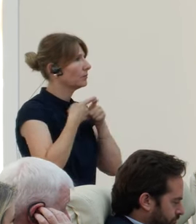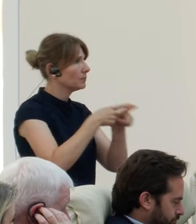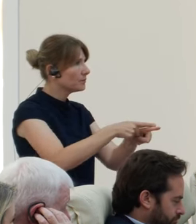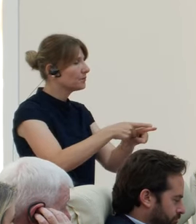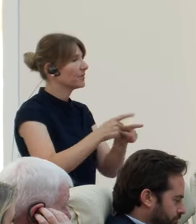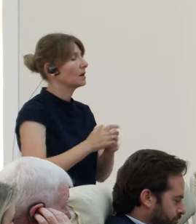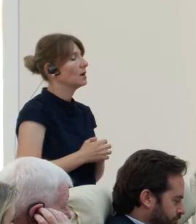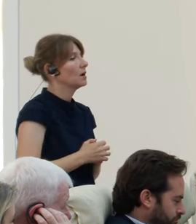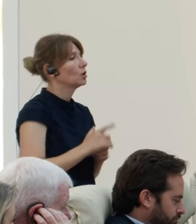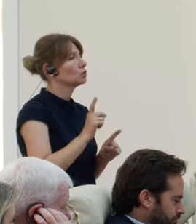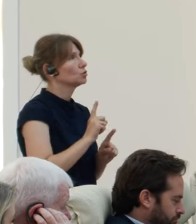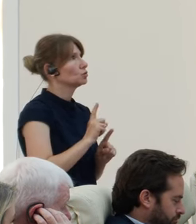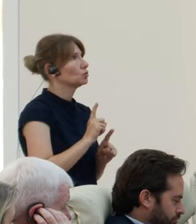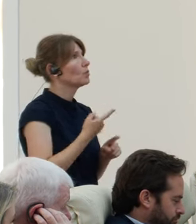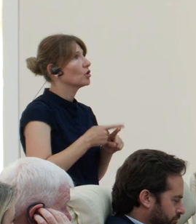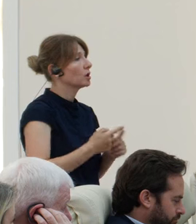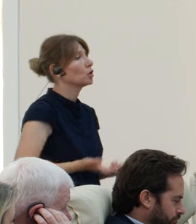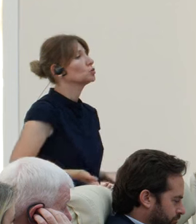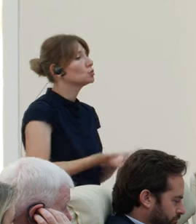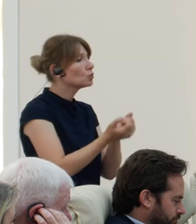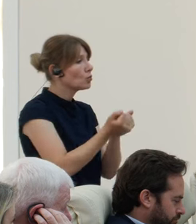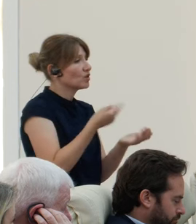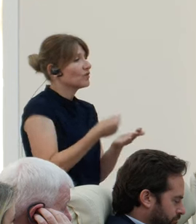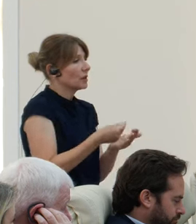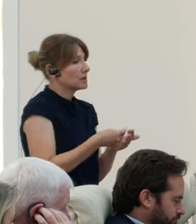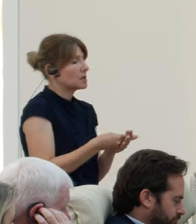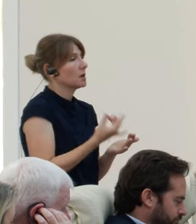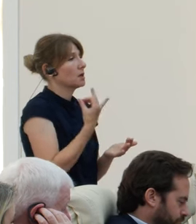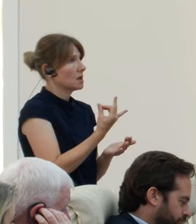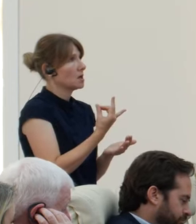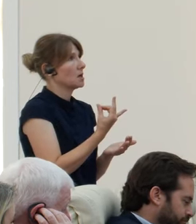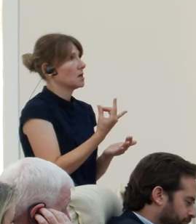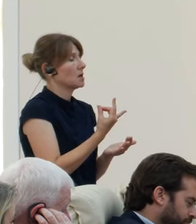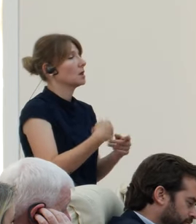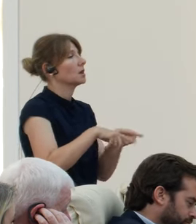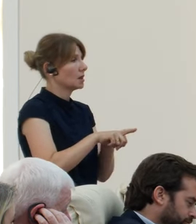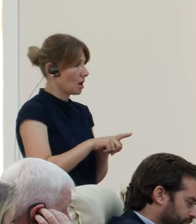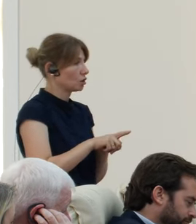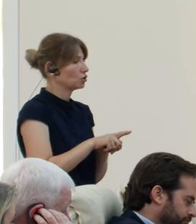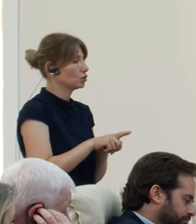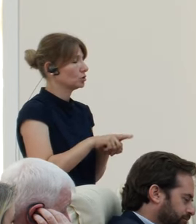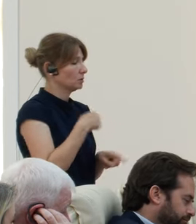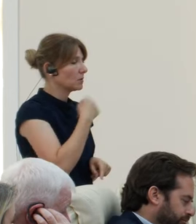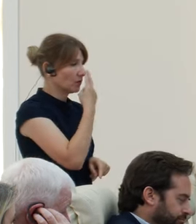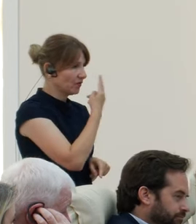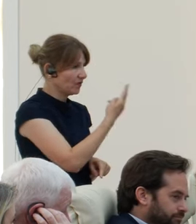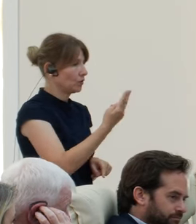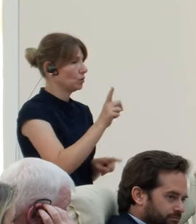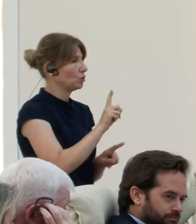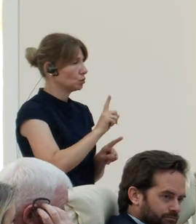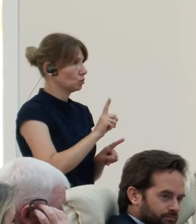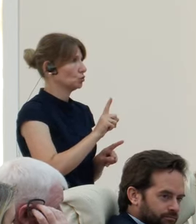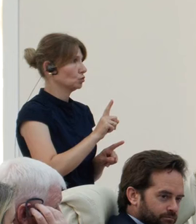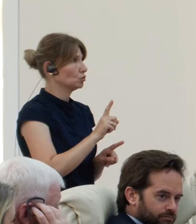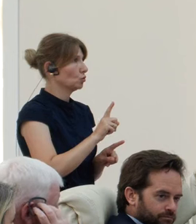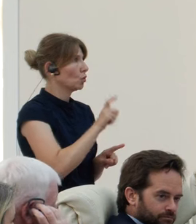a le oferi acest suport financiar, dar și să le semnalizăm că noi vedem și